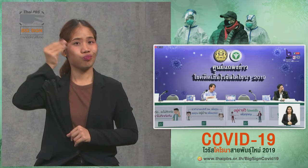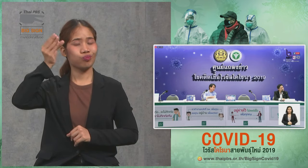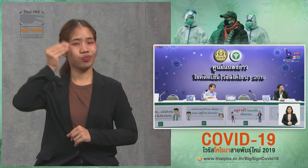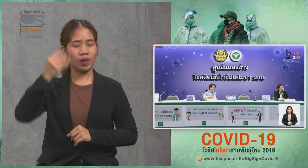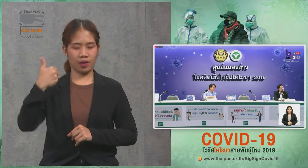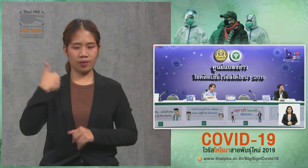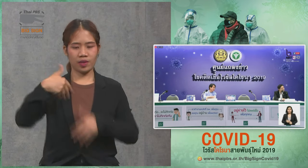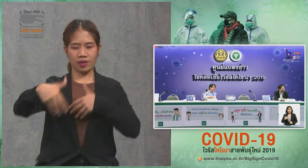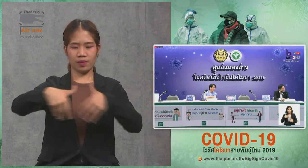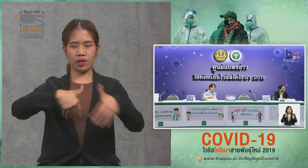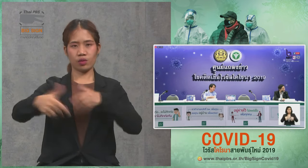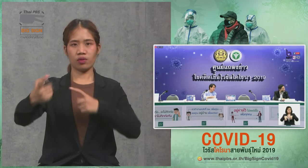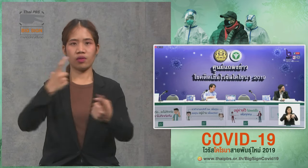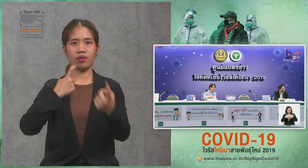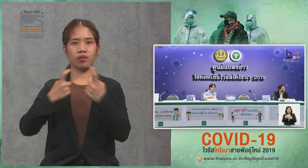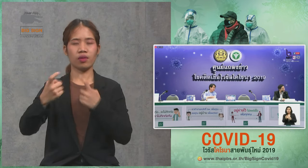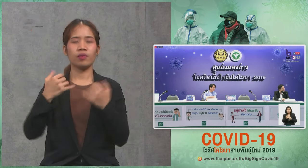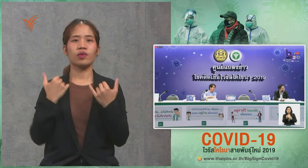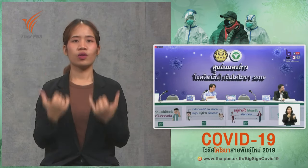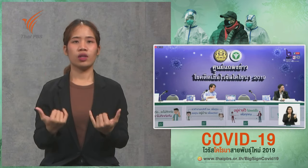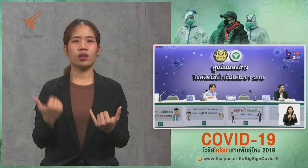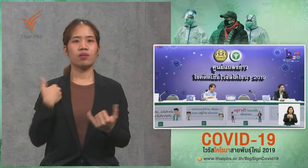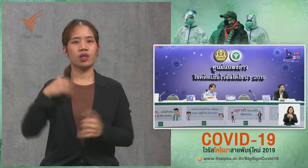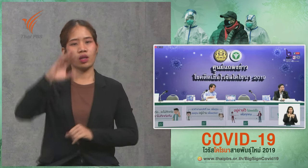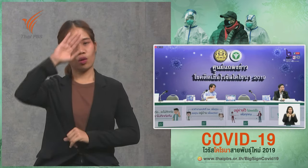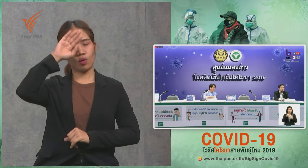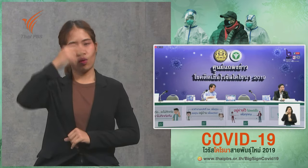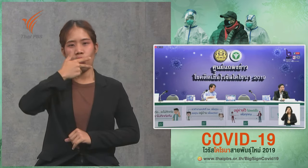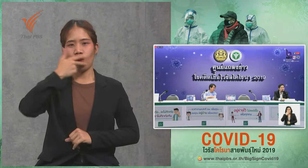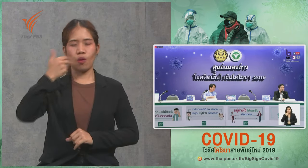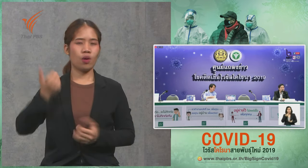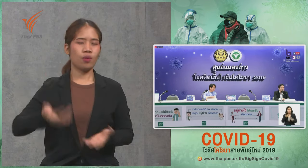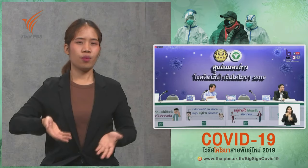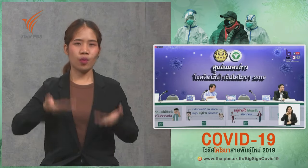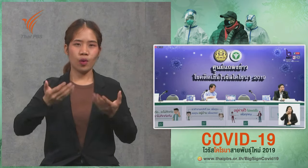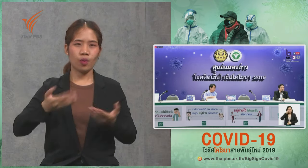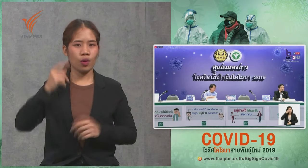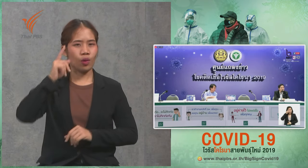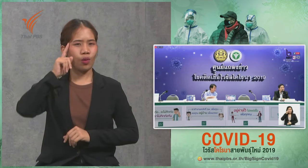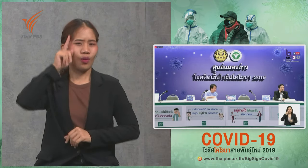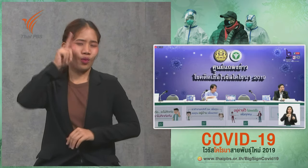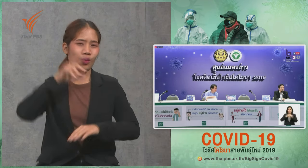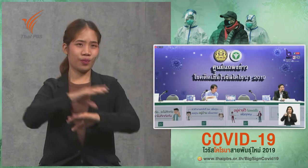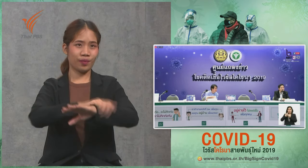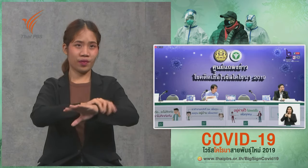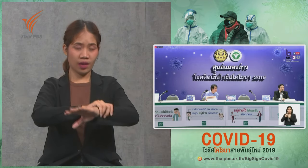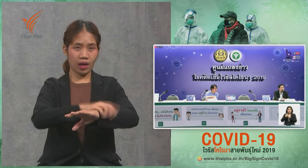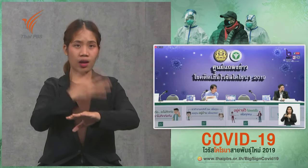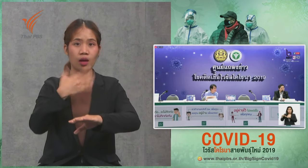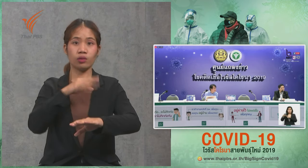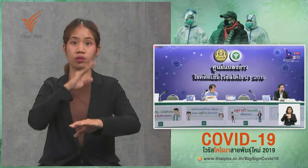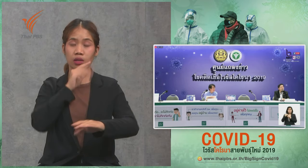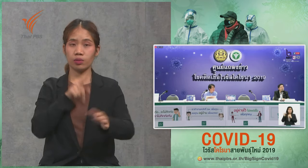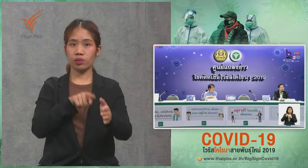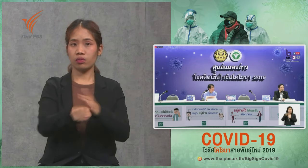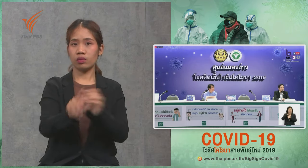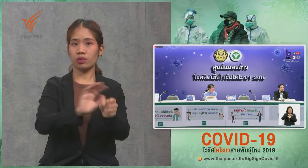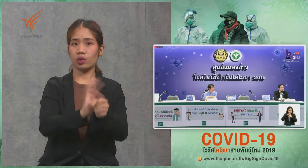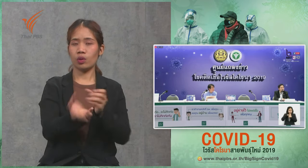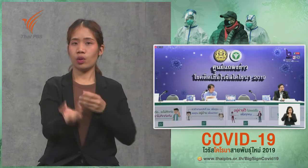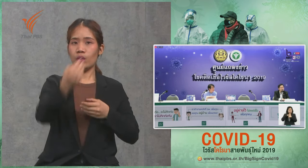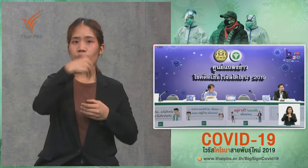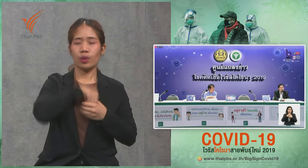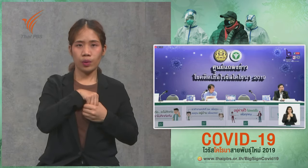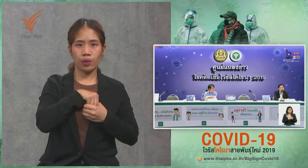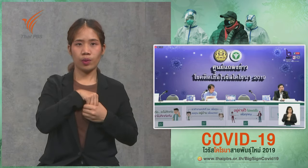ประชาชนนะคะสอบถามเข้ามาว่าตอนนี้มีโรคประจำตัวเป็นเบาหวานความดันการที่เป็นเบาหวานความดันแล้วมีโรคโควิดเข้ามาแทรกซ้อนอย่างเงี้ยมันจะทำให้มีอัต